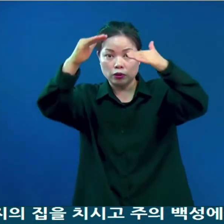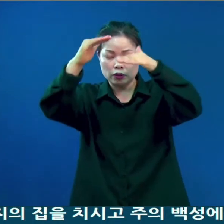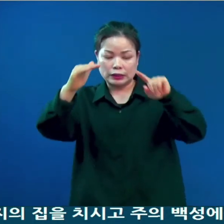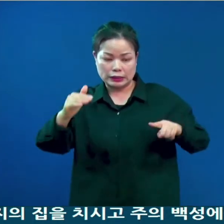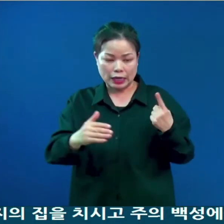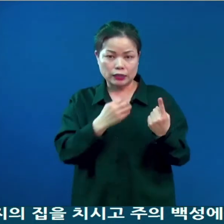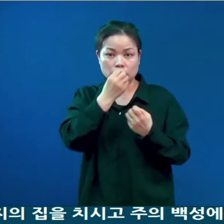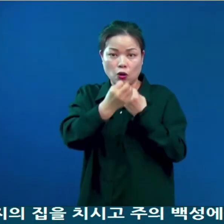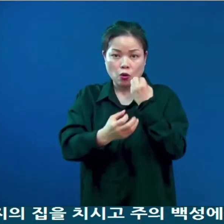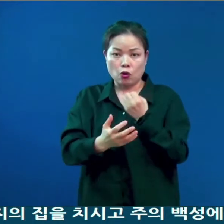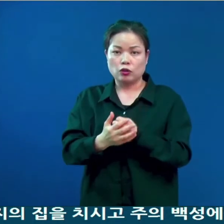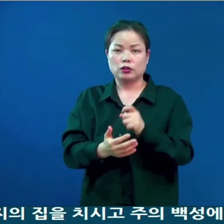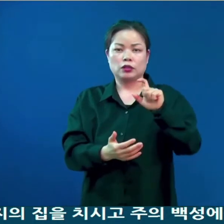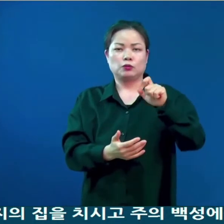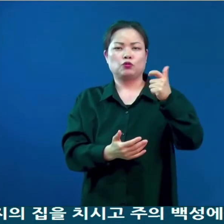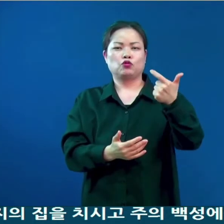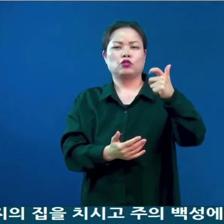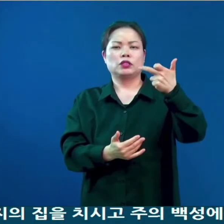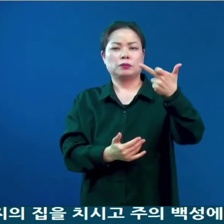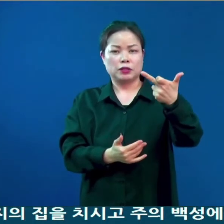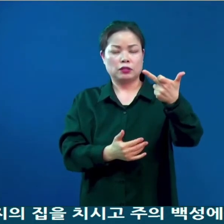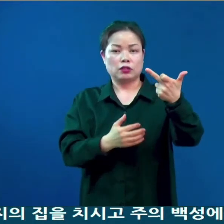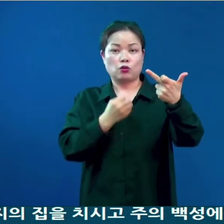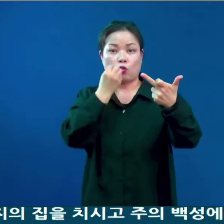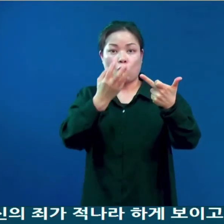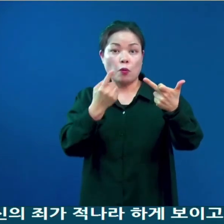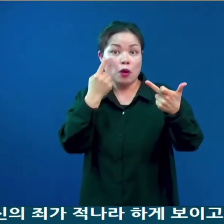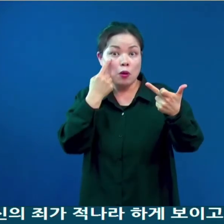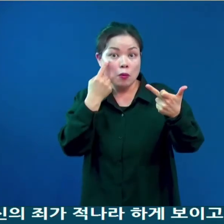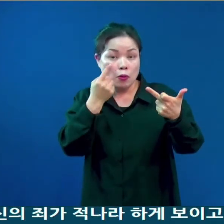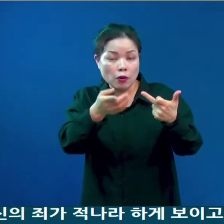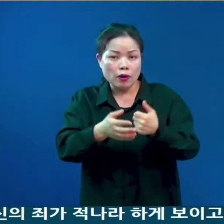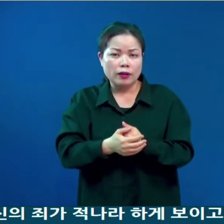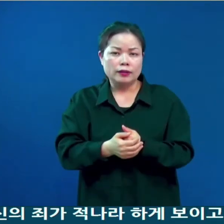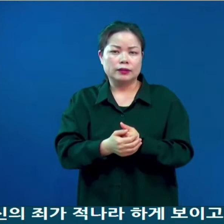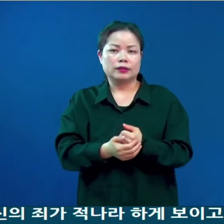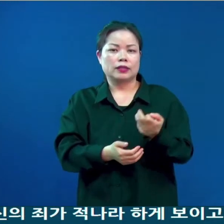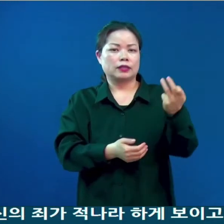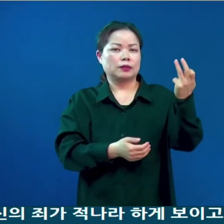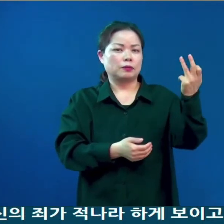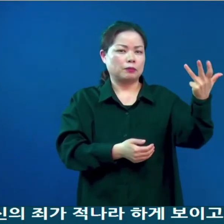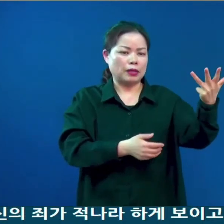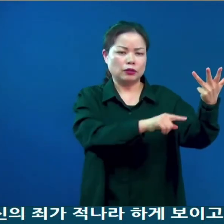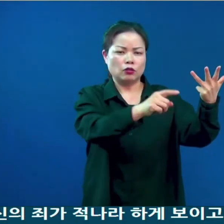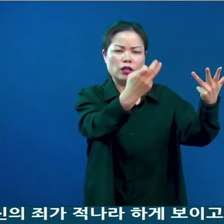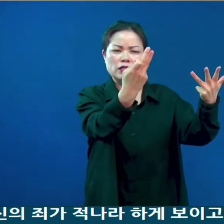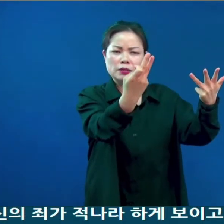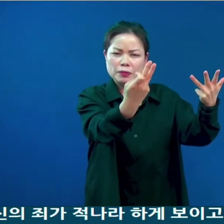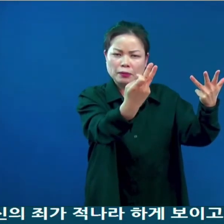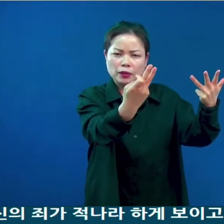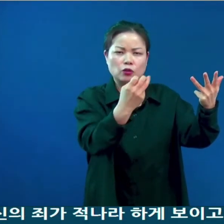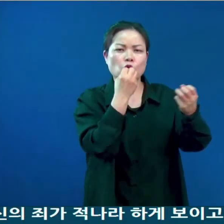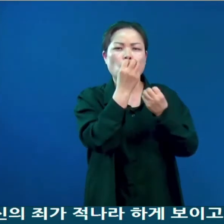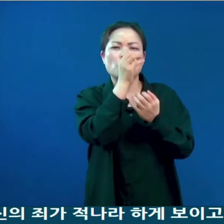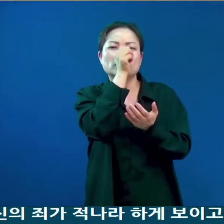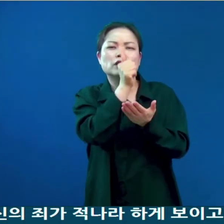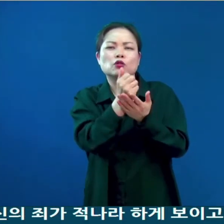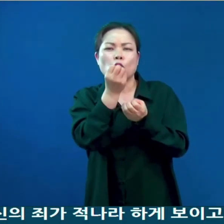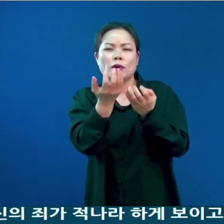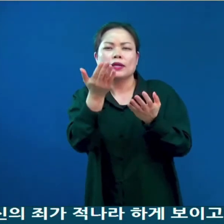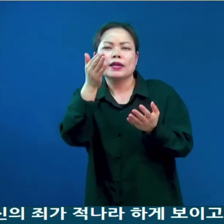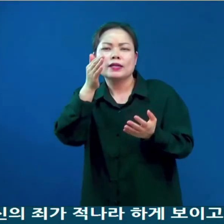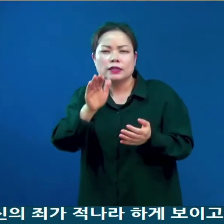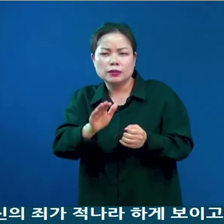이 16절과 17절의 고백을 한번 비교해 보십시오. 8절과 13절도 물론 자기의 죄를 고백했지만 어느